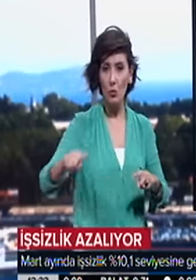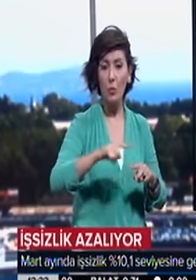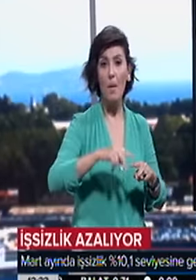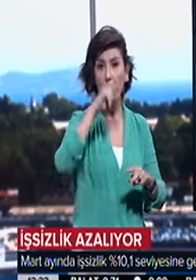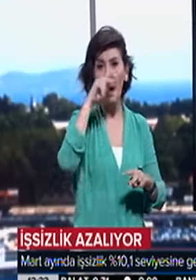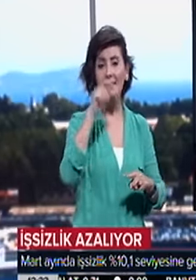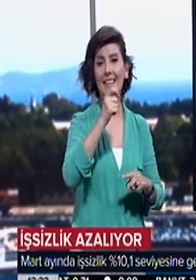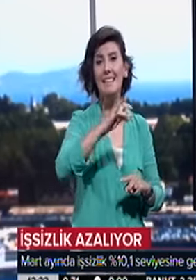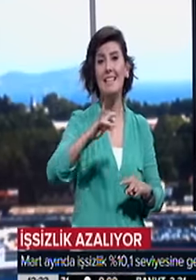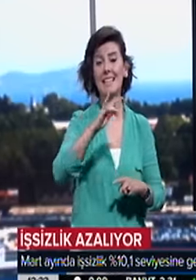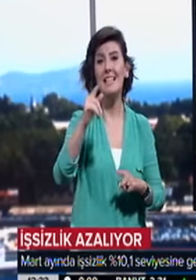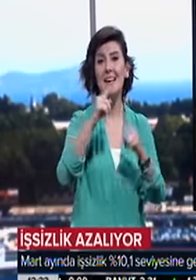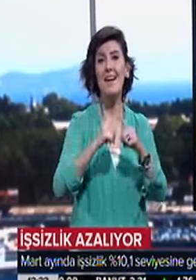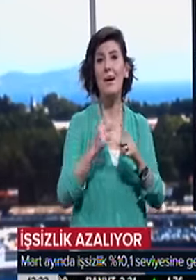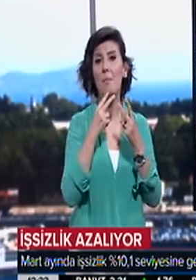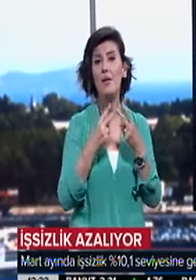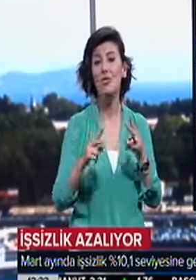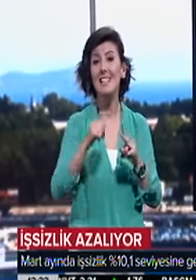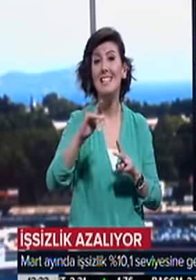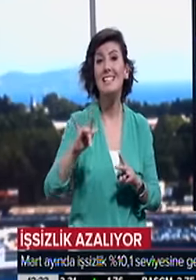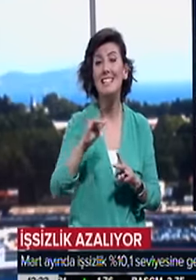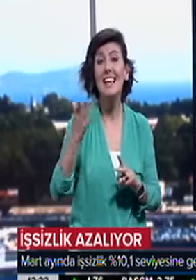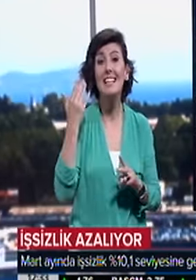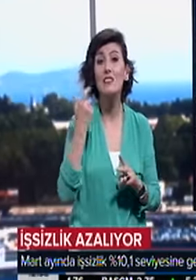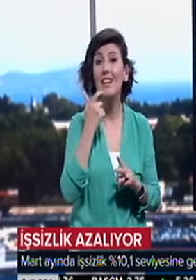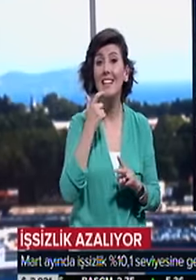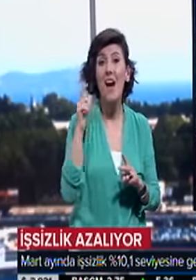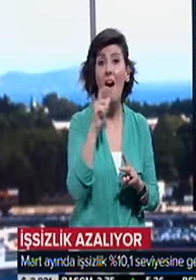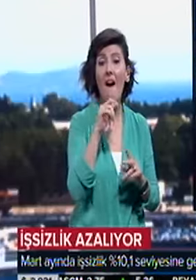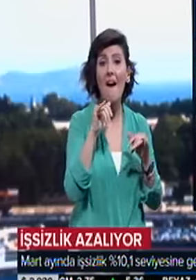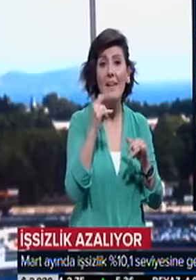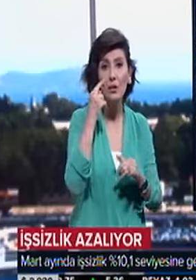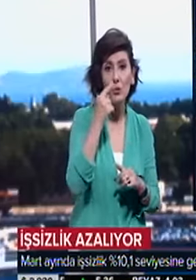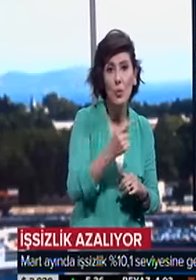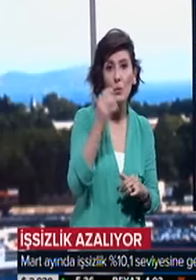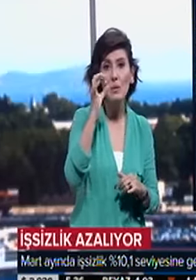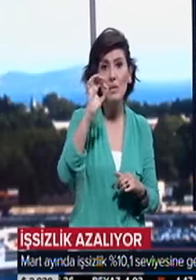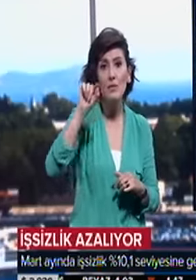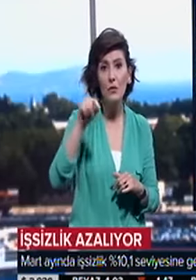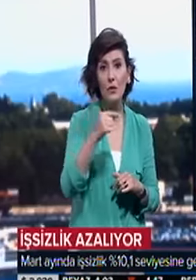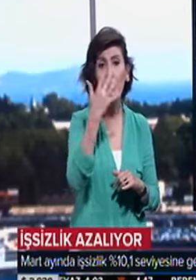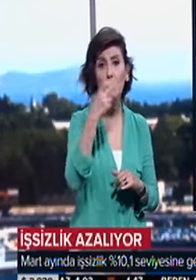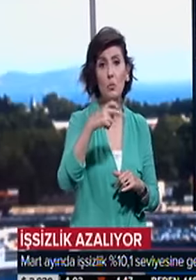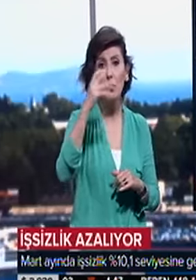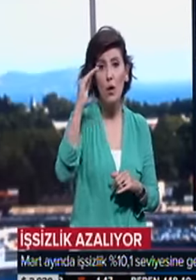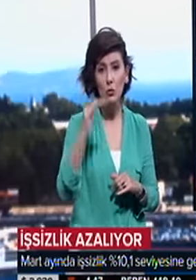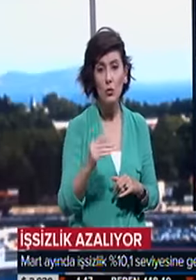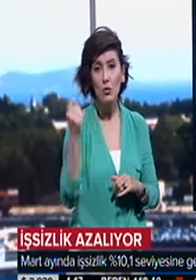işsizlik rakamlarını açıkladı bugün. İşsizlik geçen yılın aynı dönemine göre 0,5 puan